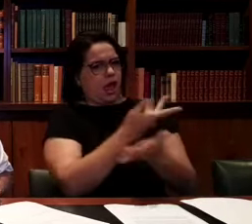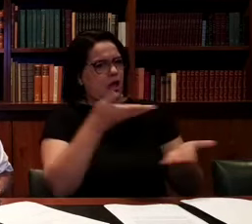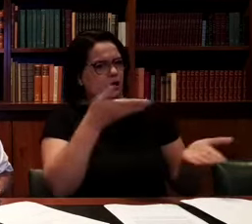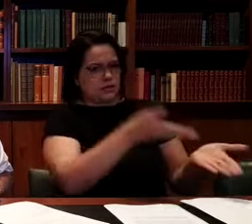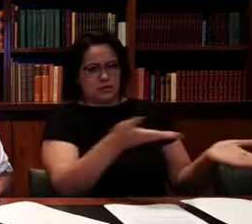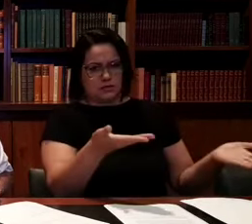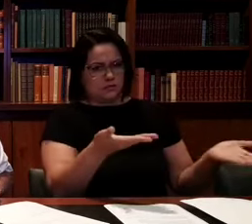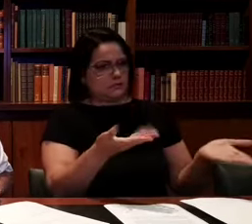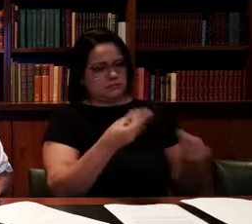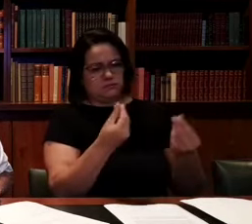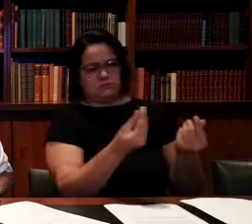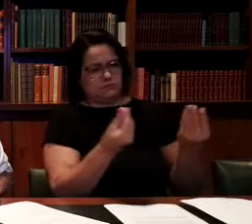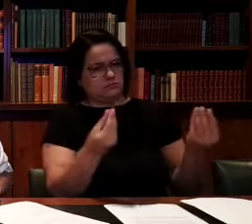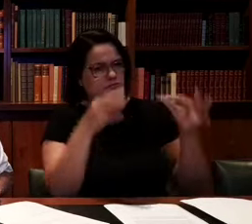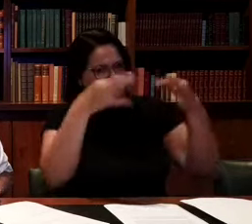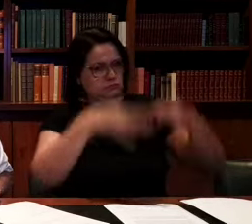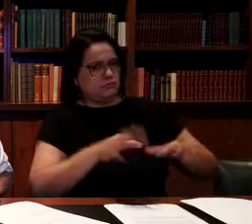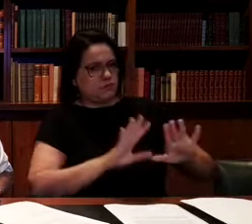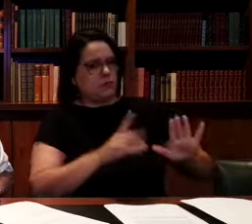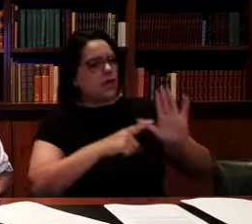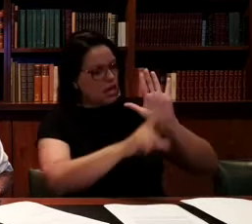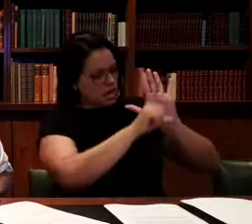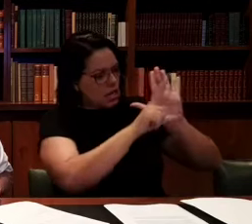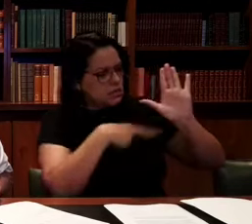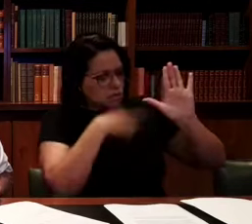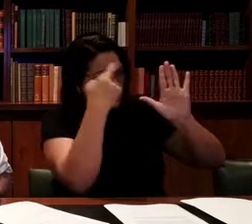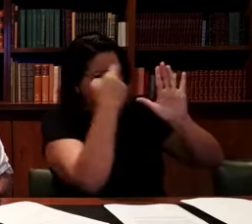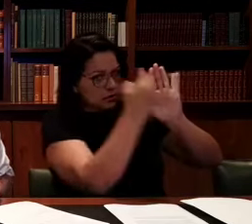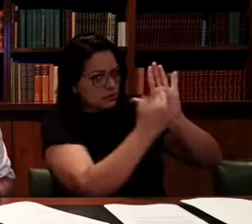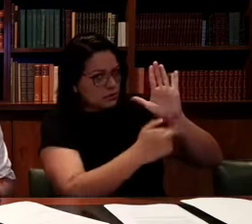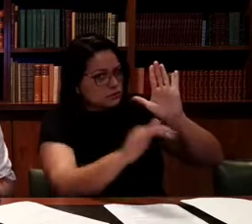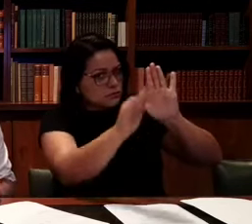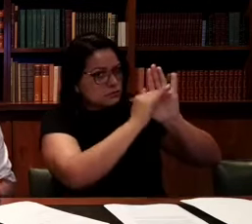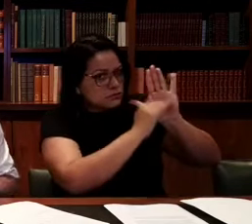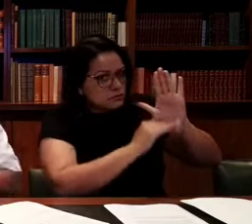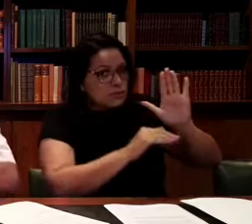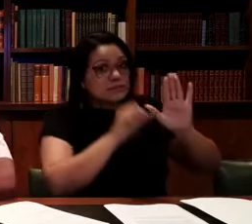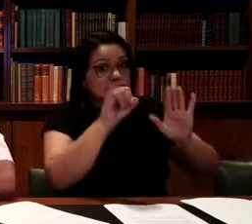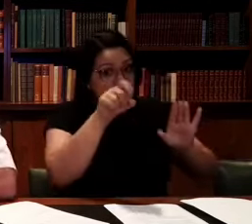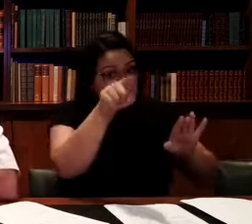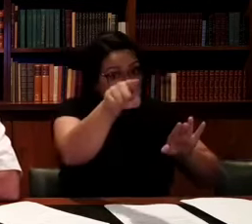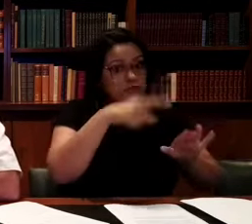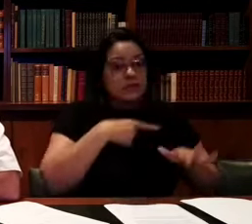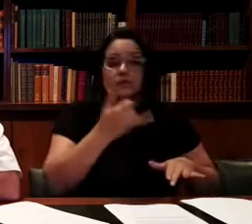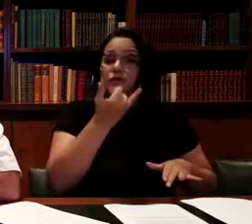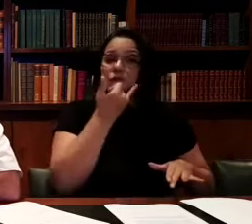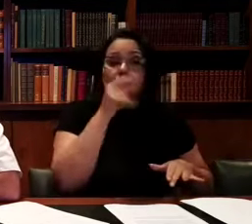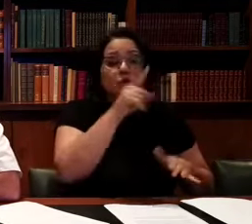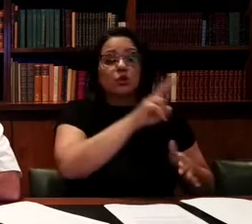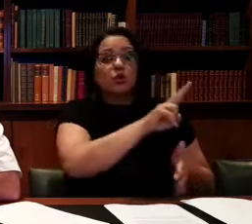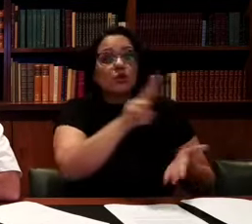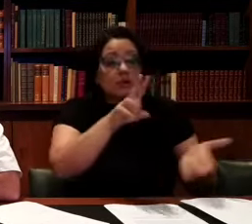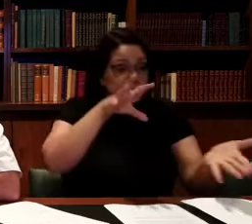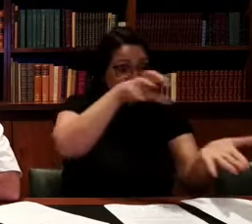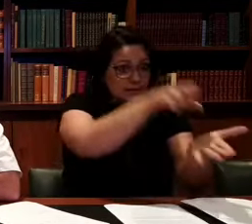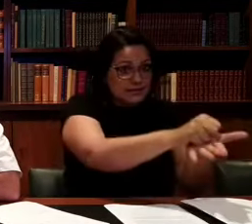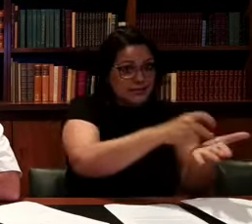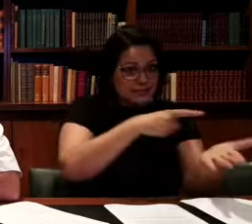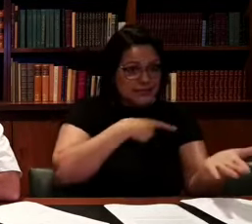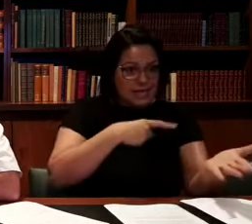um crime né porque está previsto em lei Oi e você que ainda tá escrito no